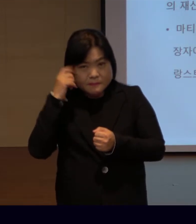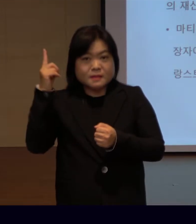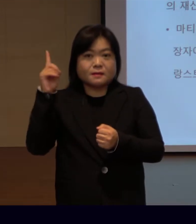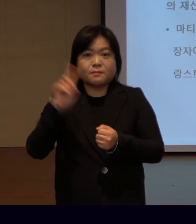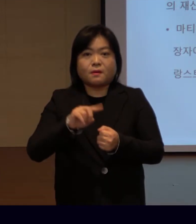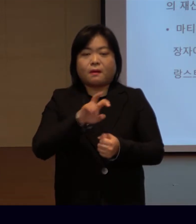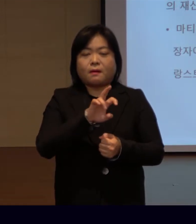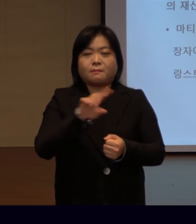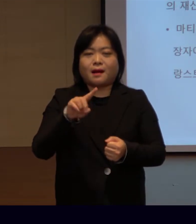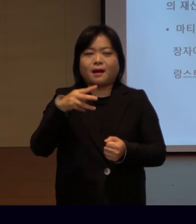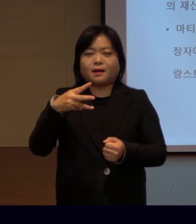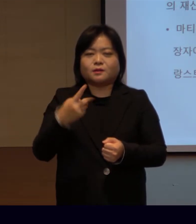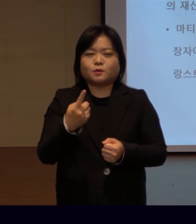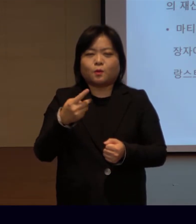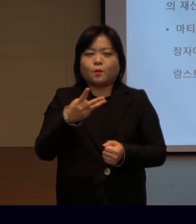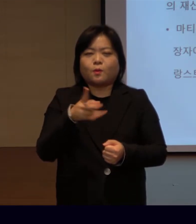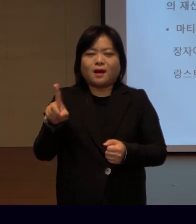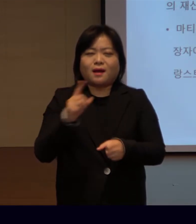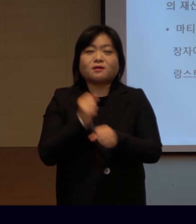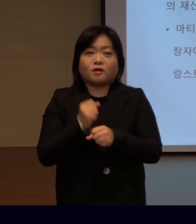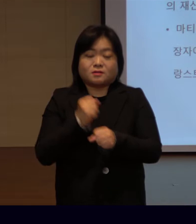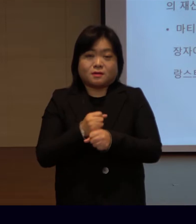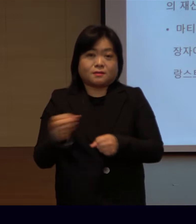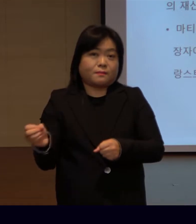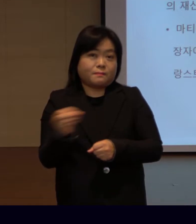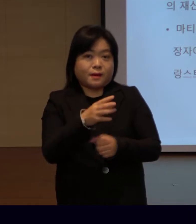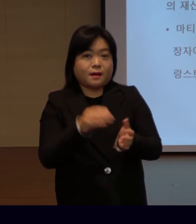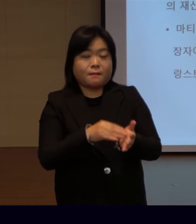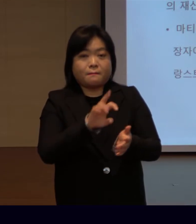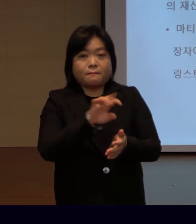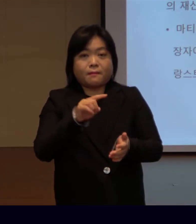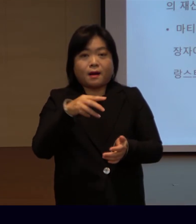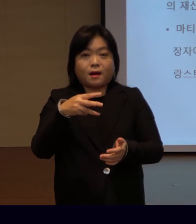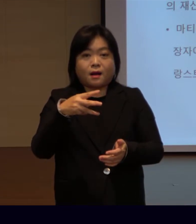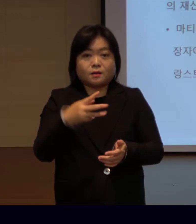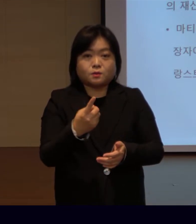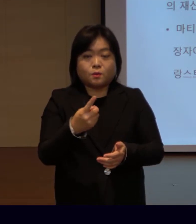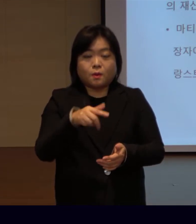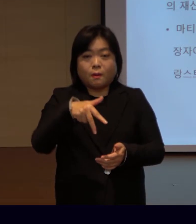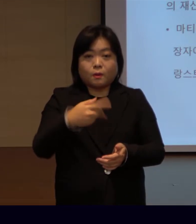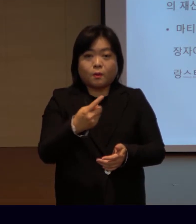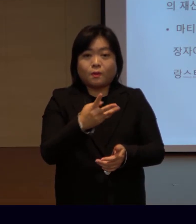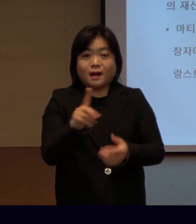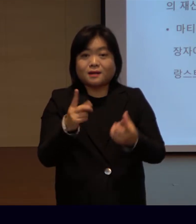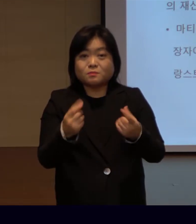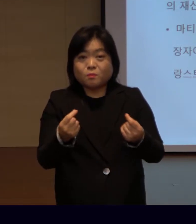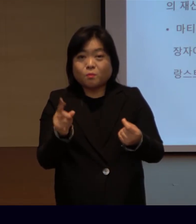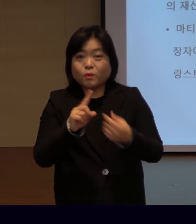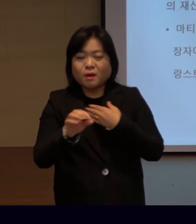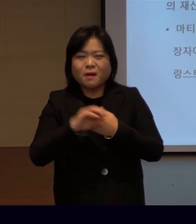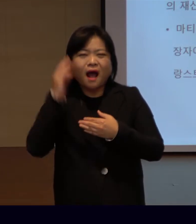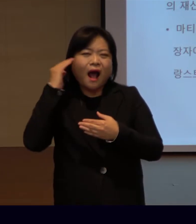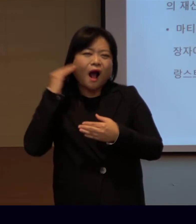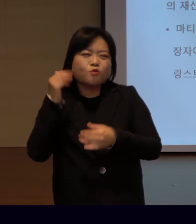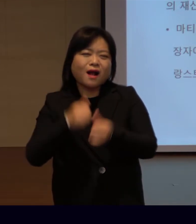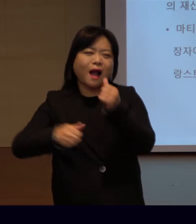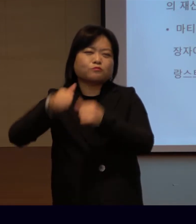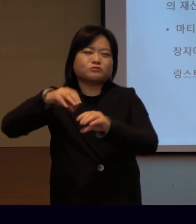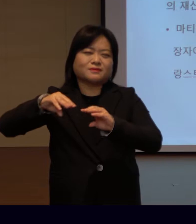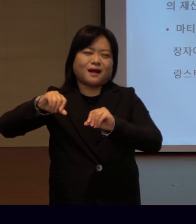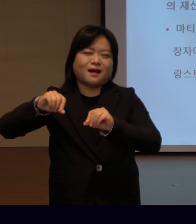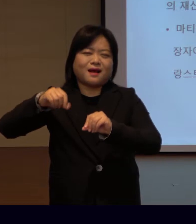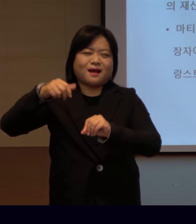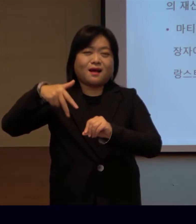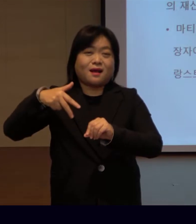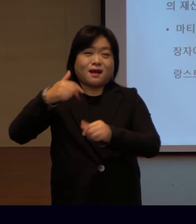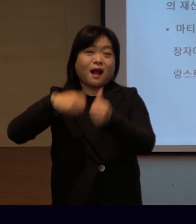마조라를 형성하는 겁니다. 마조라는 뭐냐 하면은 우리나라의 종중 땅이에요. 그런 똑같은 개념이라고 생각하시면 됩니다.